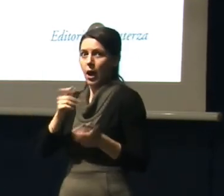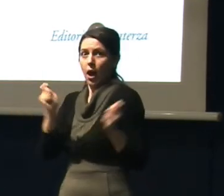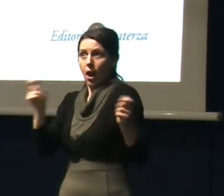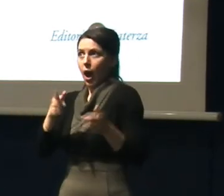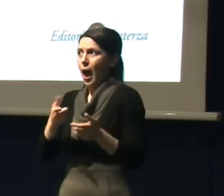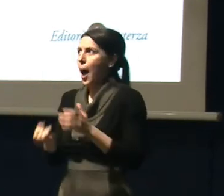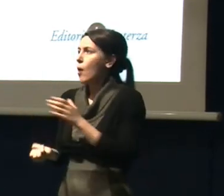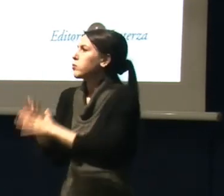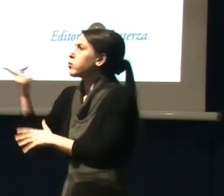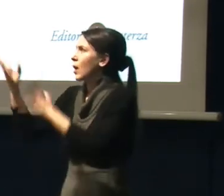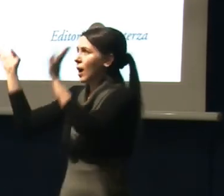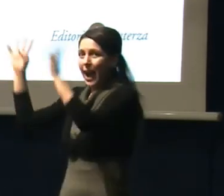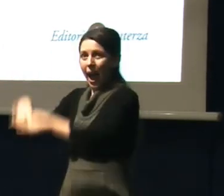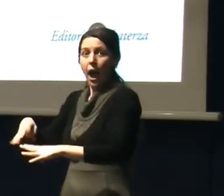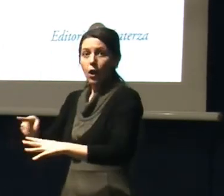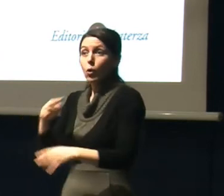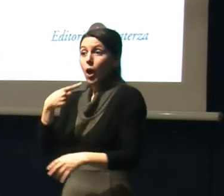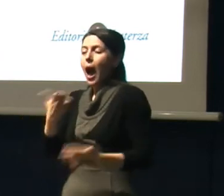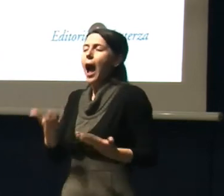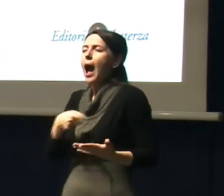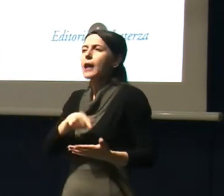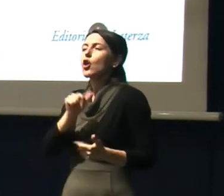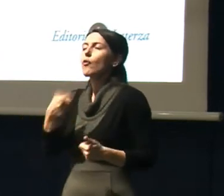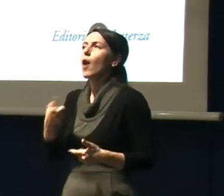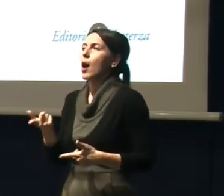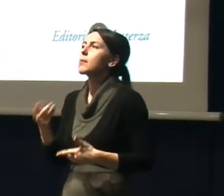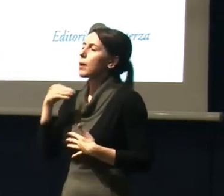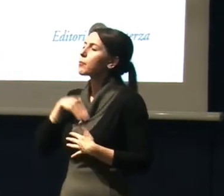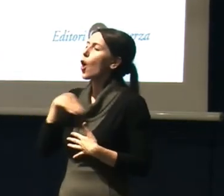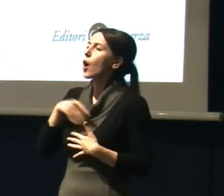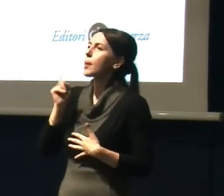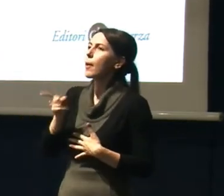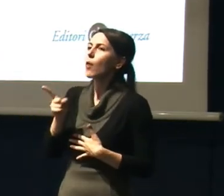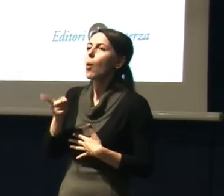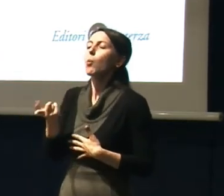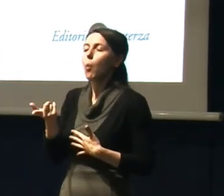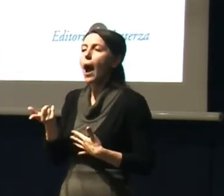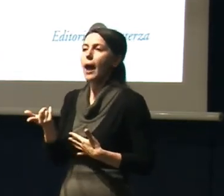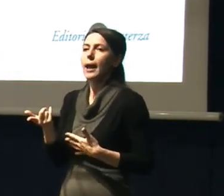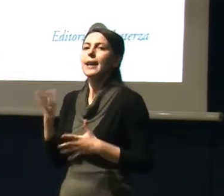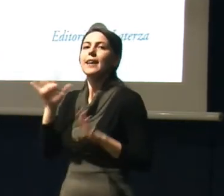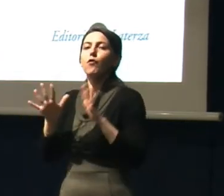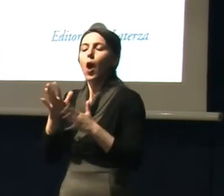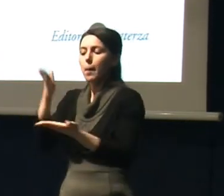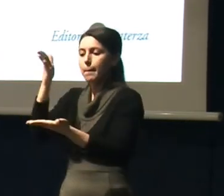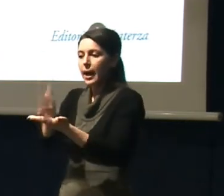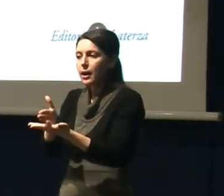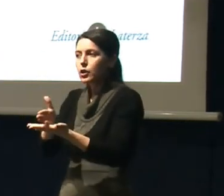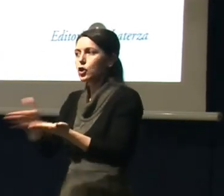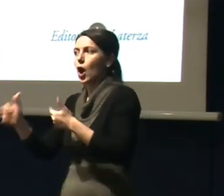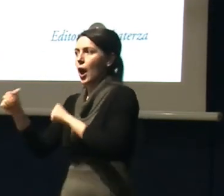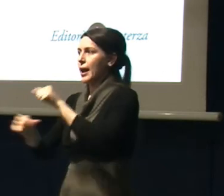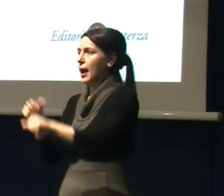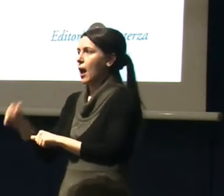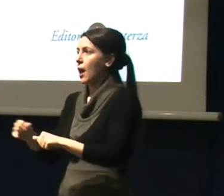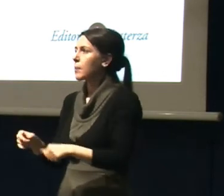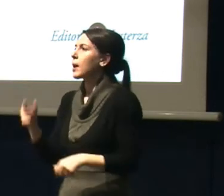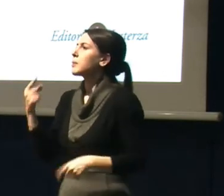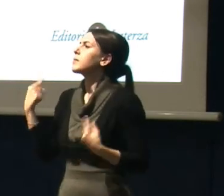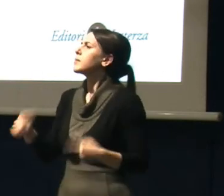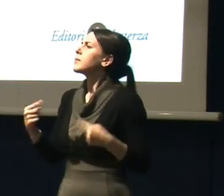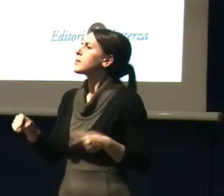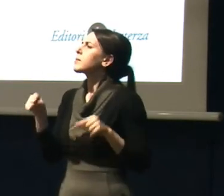della spartiacque di fronte al quale è l'informazione però ripeto c'è un tema che io ho tratto a lungo nel breve libro